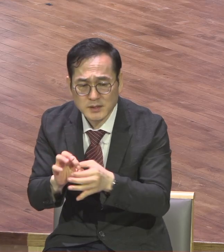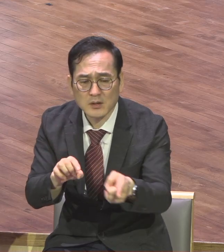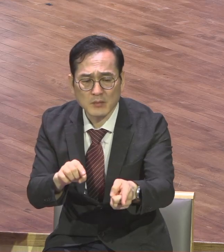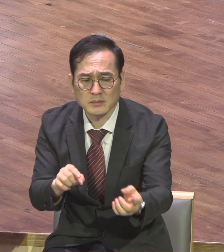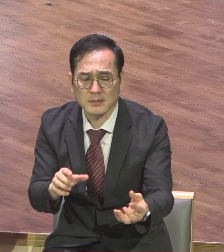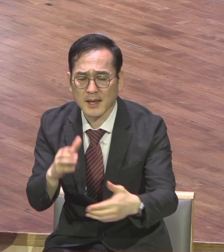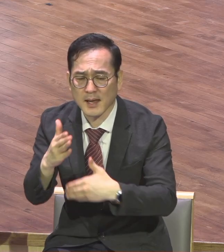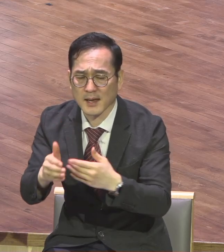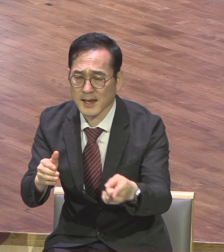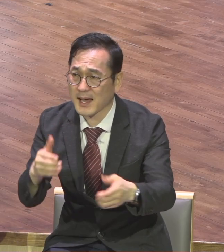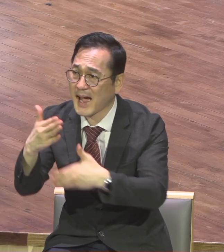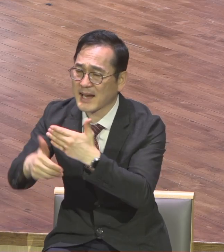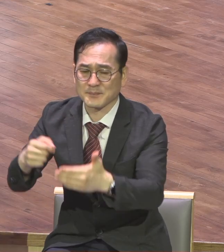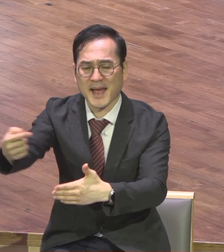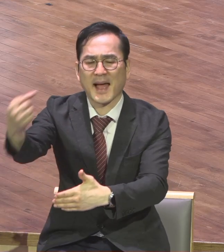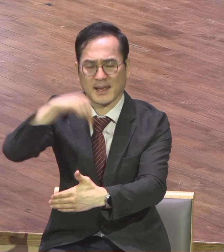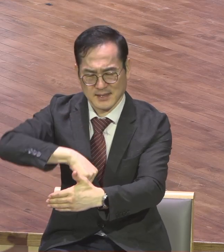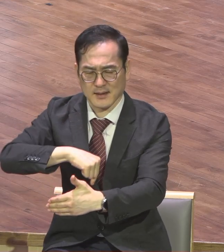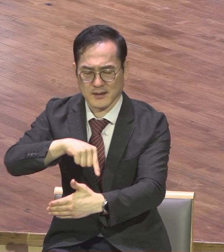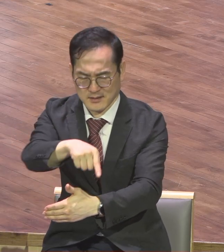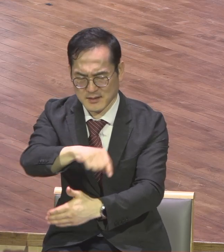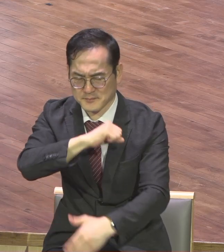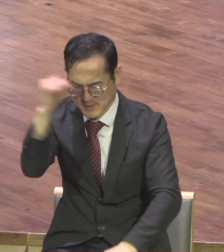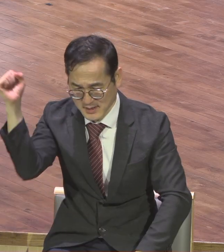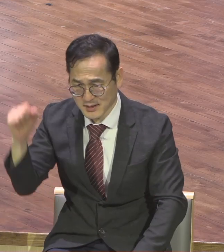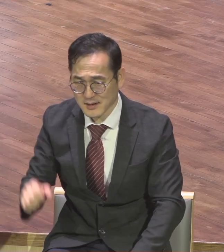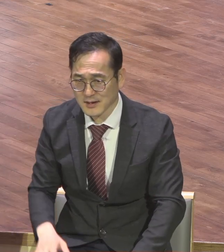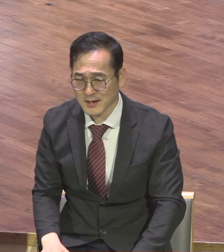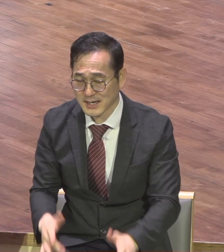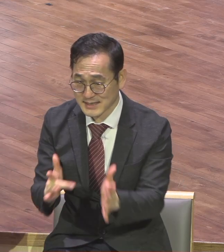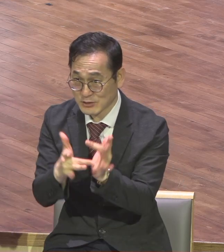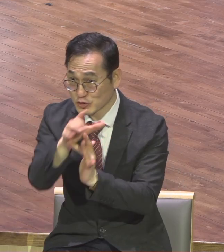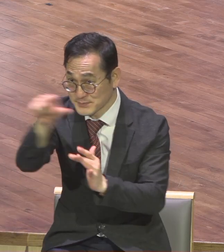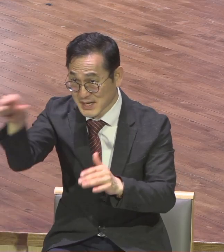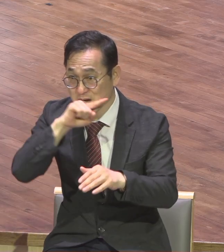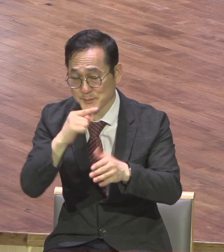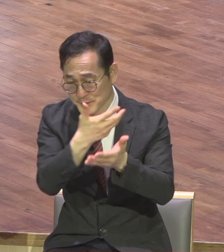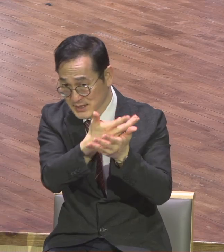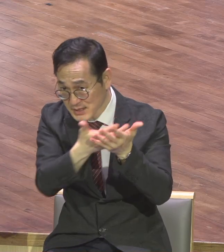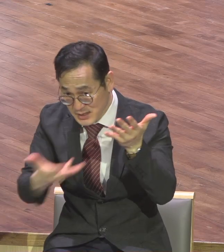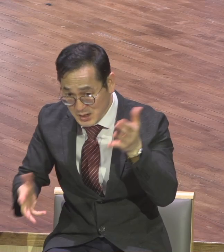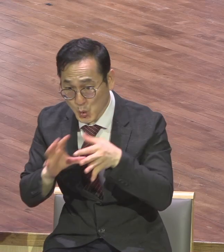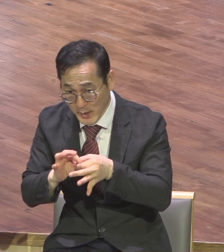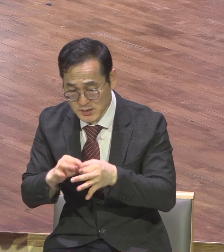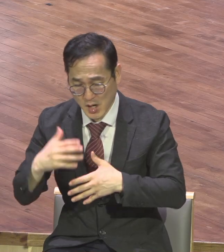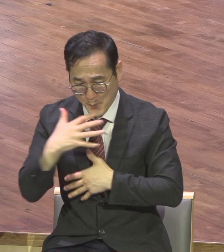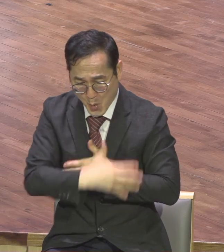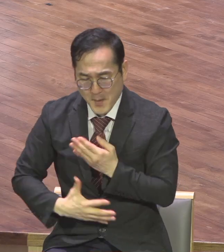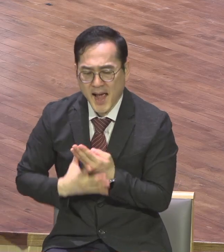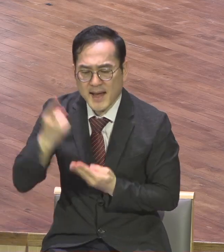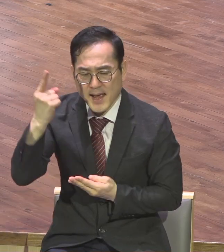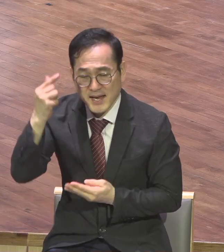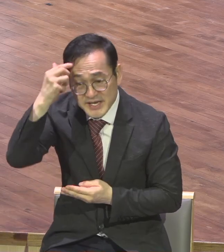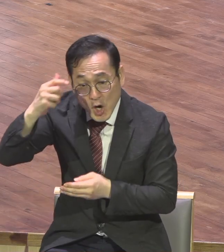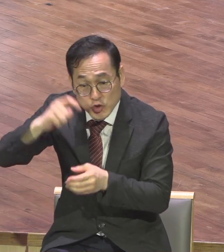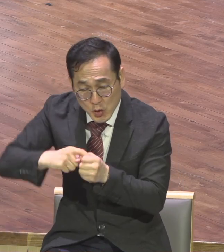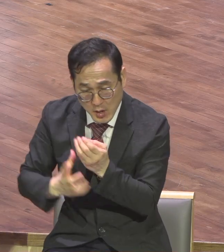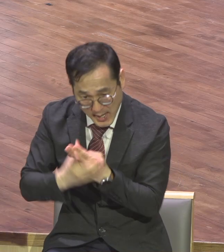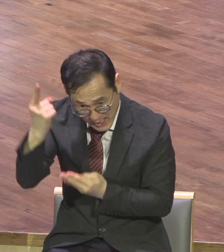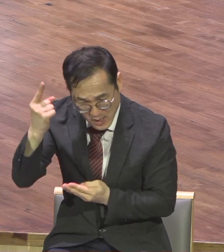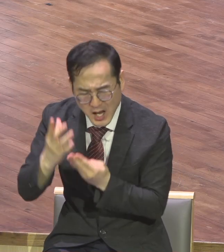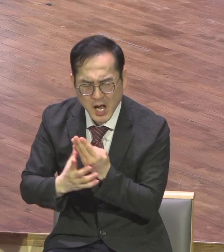예수 그리스도의 십자가 대속을 통해서 하나님과 한몸된 상태, 영적으로 화목된